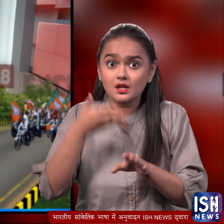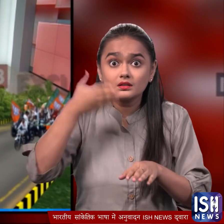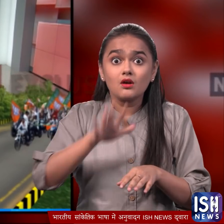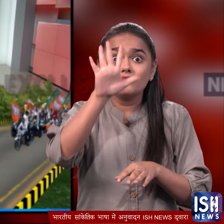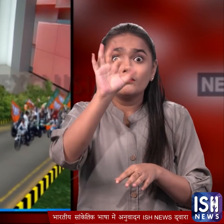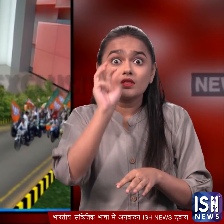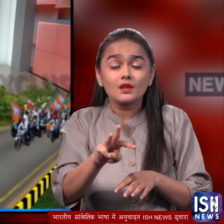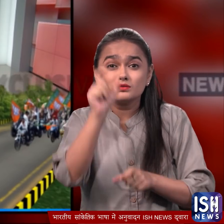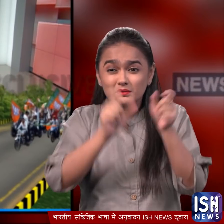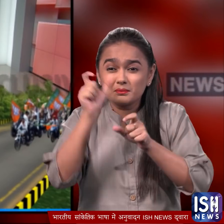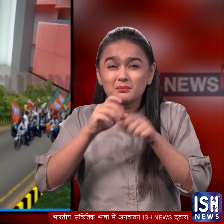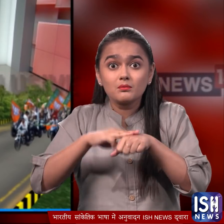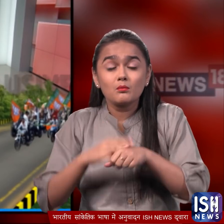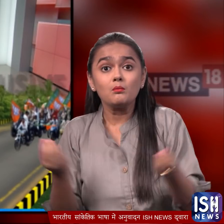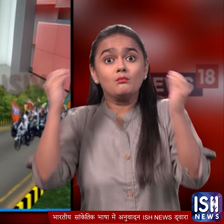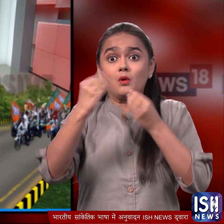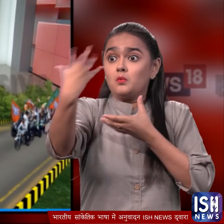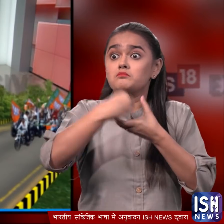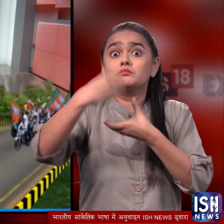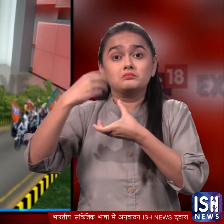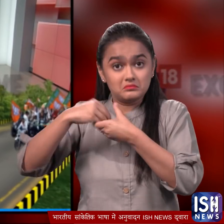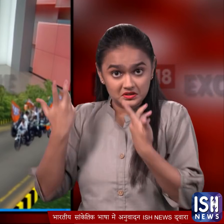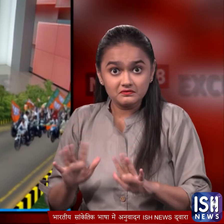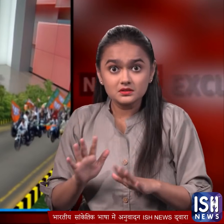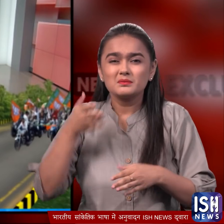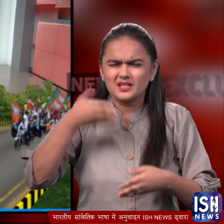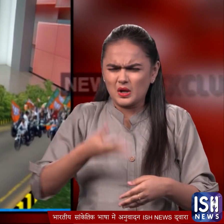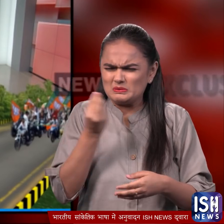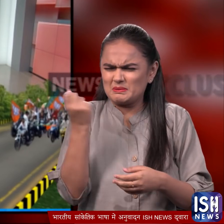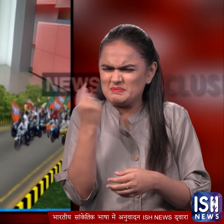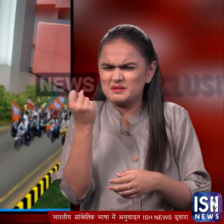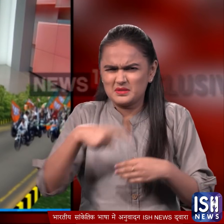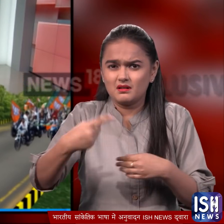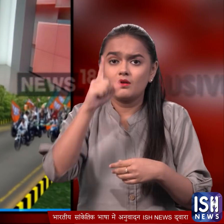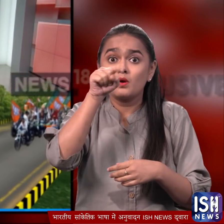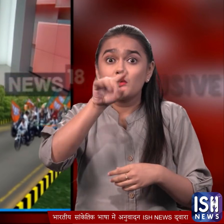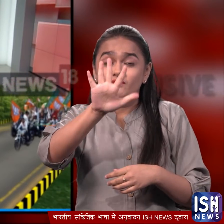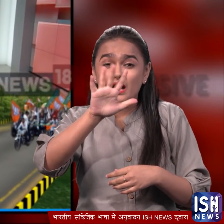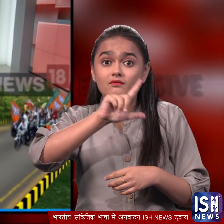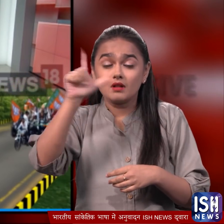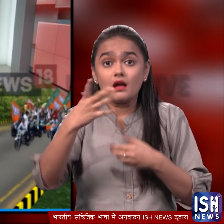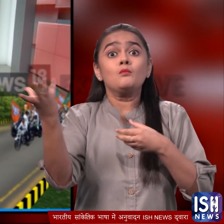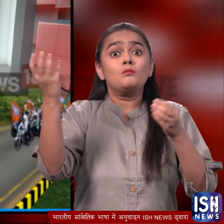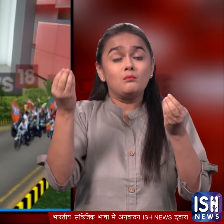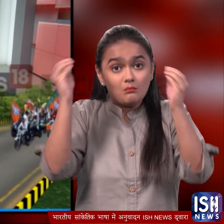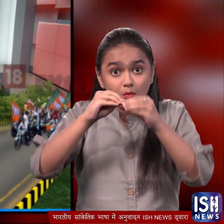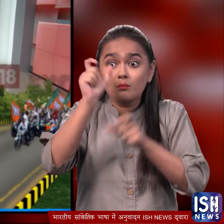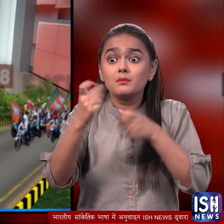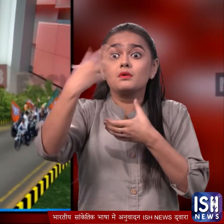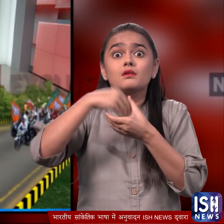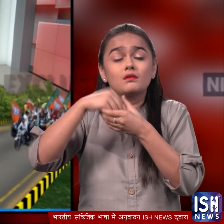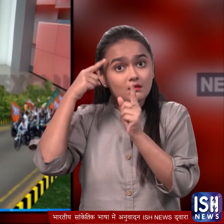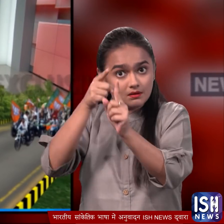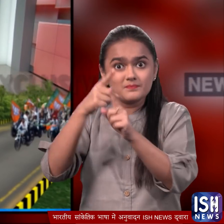ने 50,000 कार्यकर्ता और बना लिए। लेकिन अब कुछ ही महीनों में 1.5 लाख सदस्य बनाने का लक्ष्य बनाया गया है और इसके